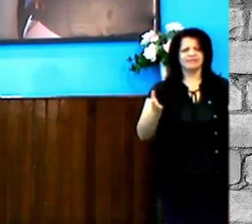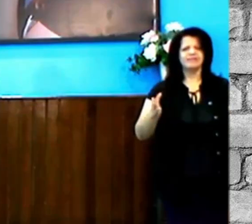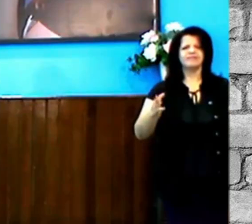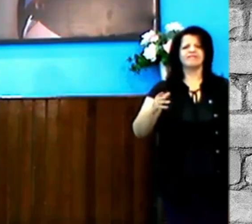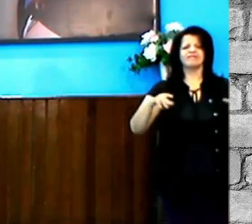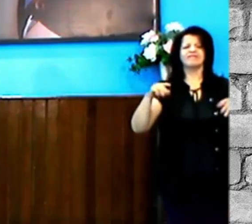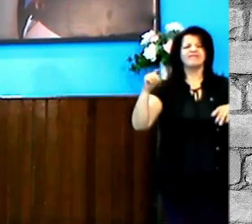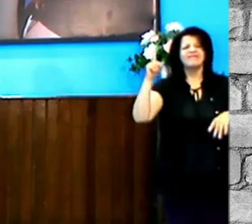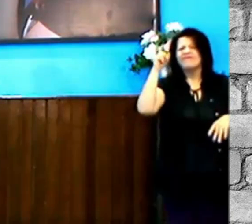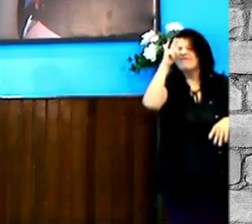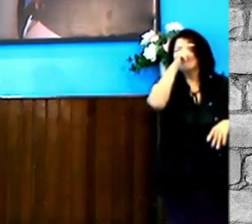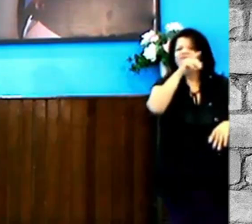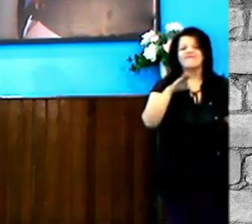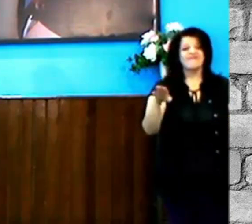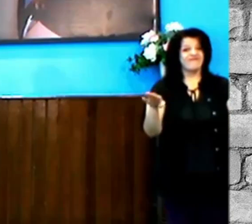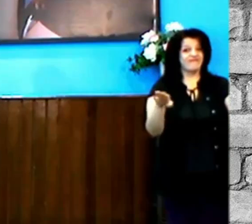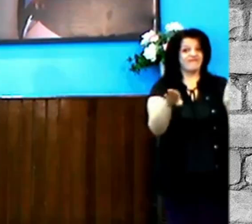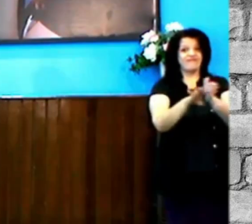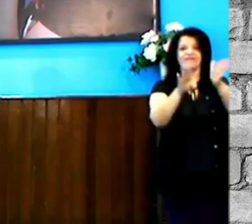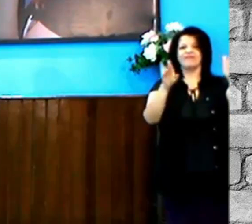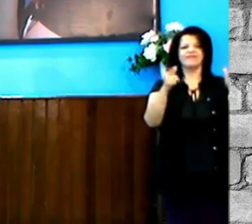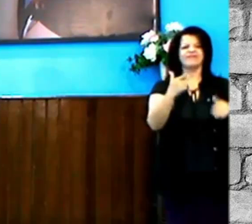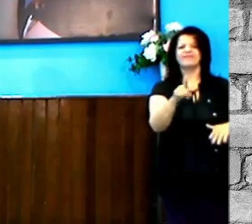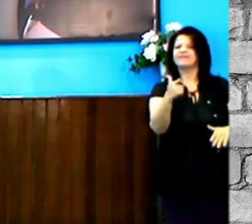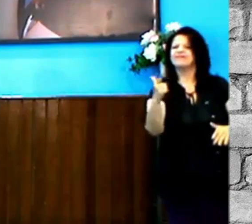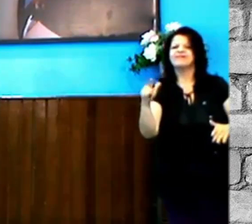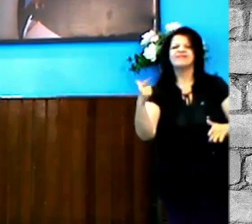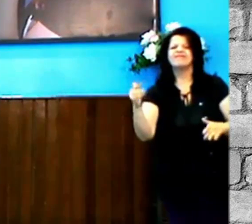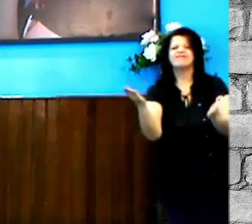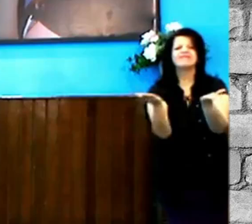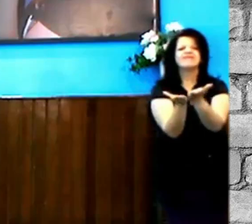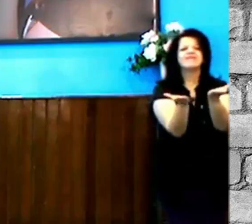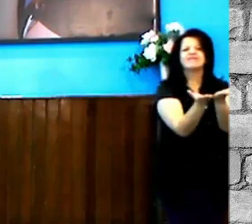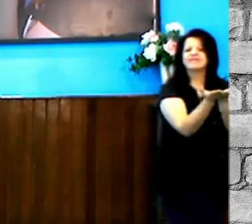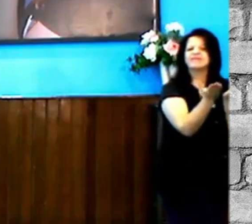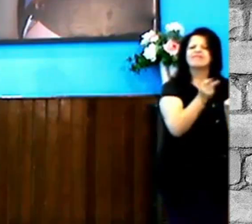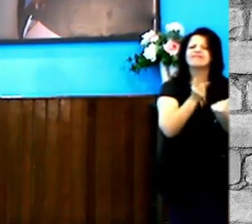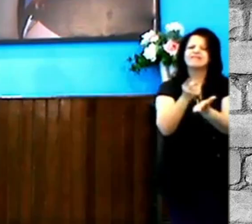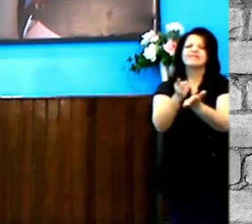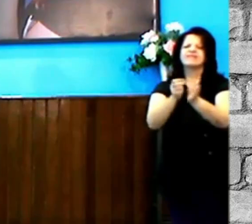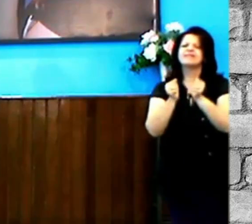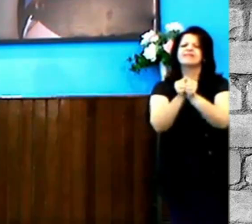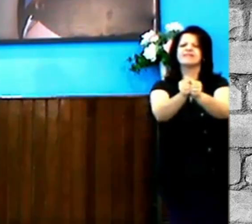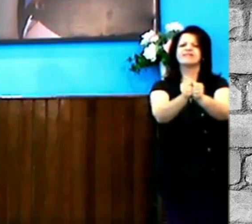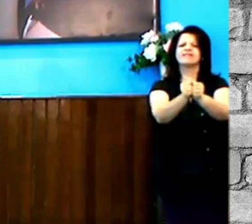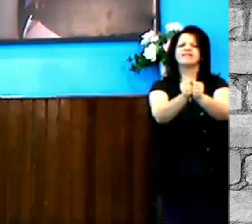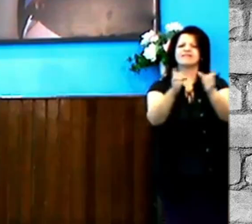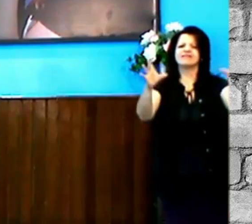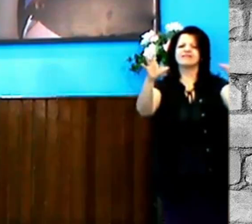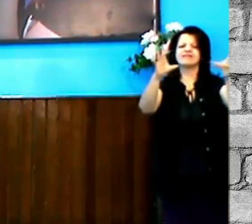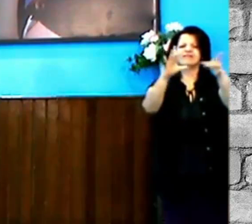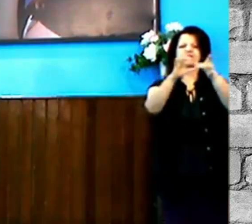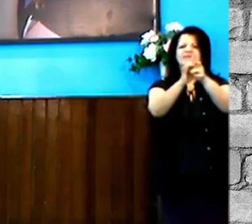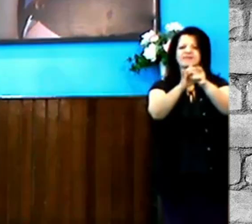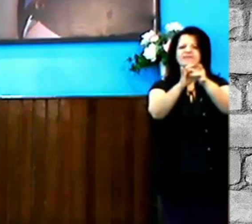conosco. Desde da manhã, quando eu saí de casa para vir para a igreja, nós temos observado que há muita